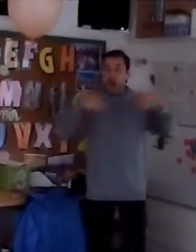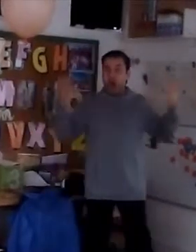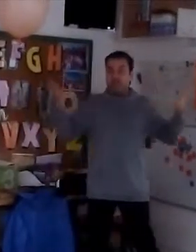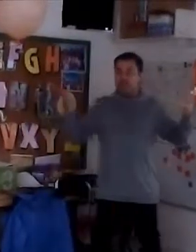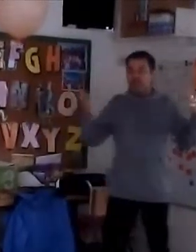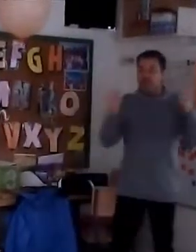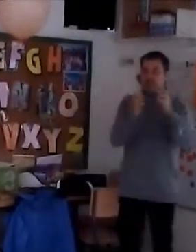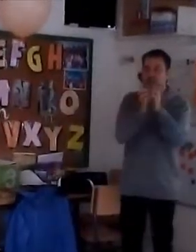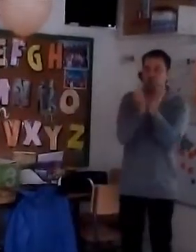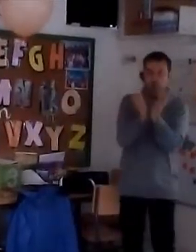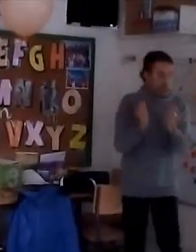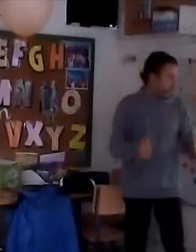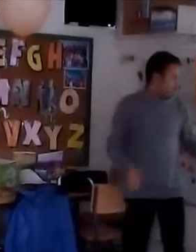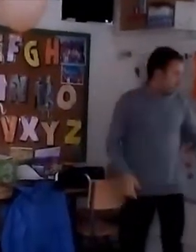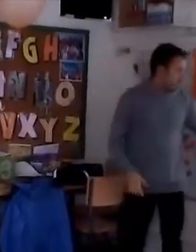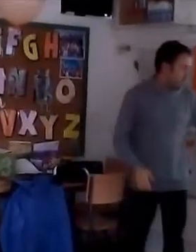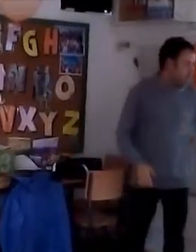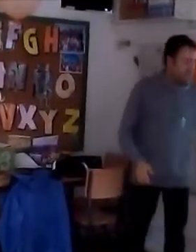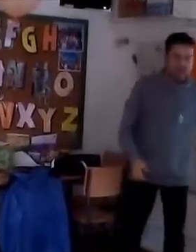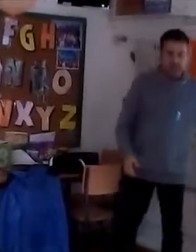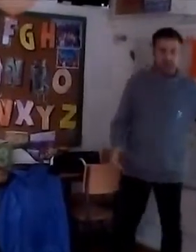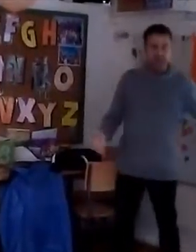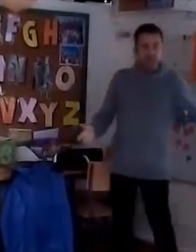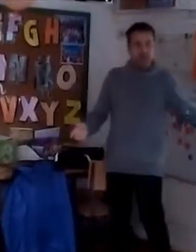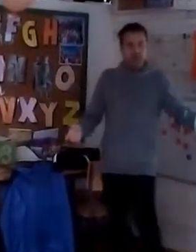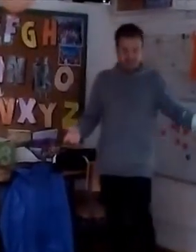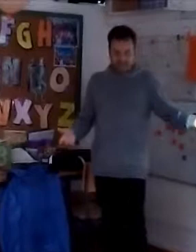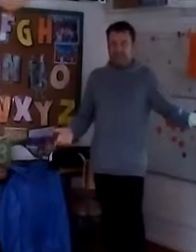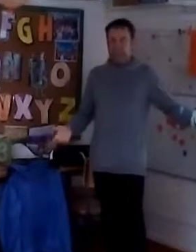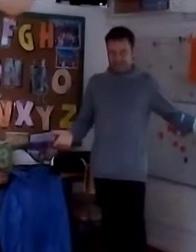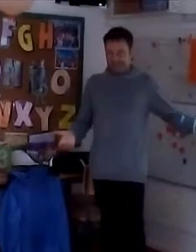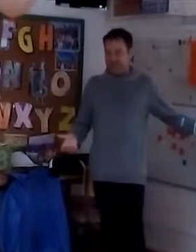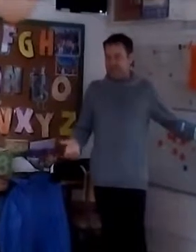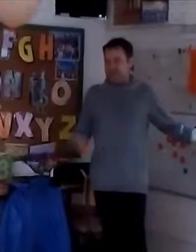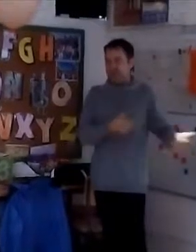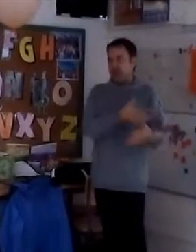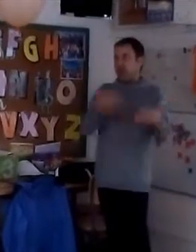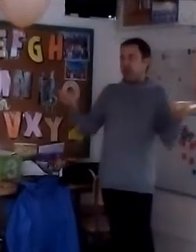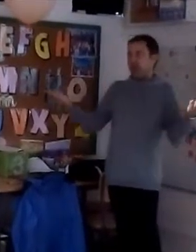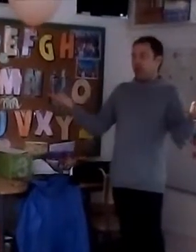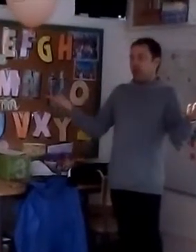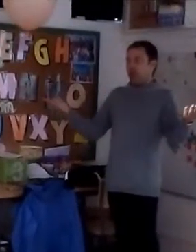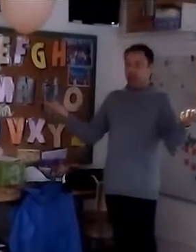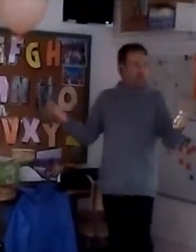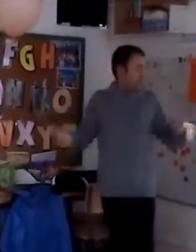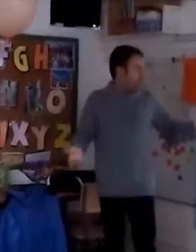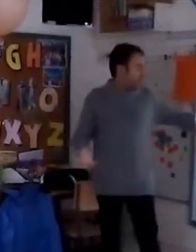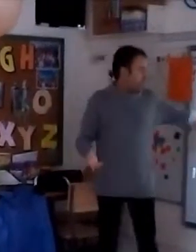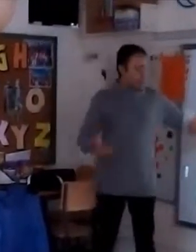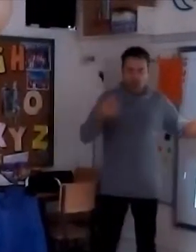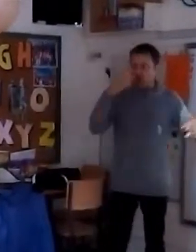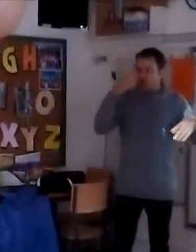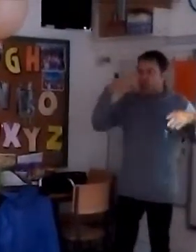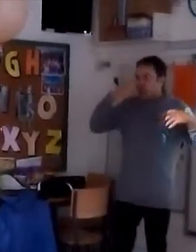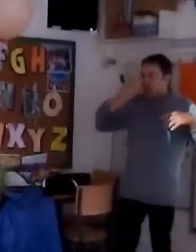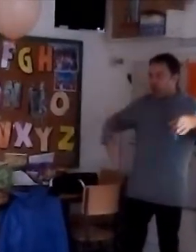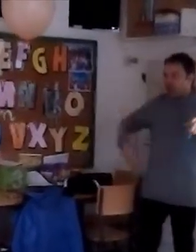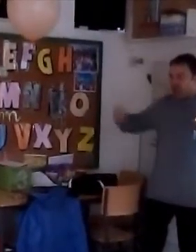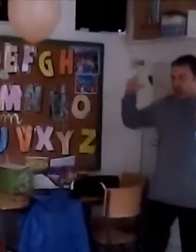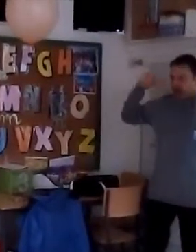¡Dos flamencos! ¡Dos flamencos! ¡Dos flamencos! ¡Ahora hay 4! ¡Ah, un